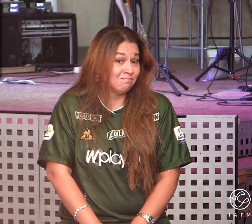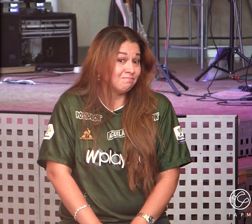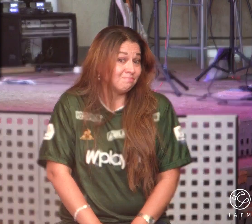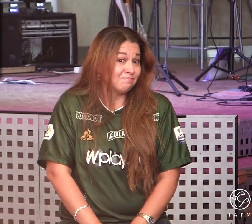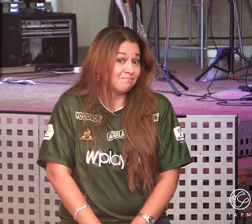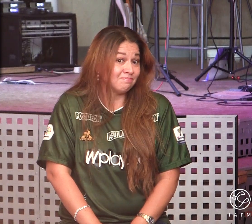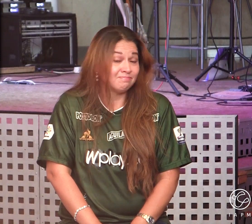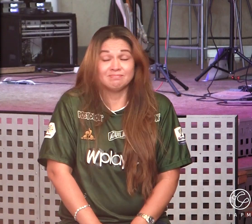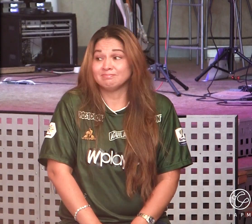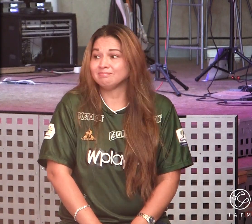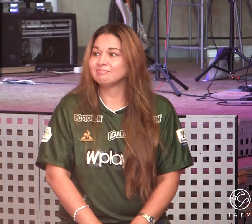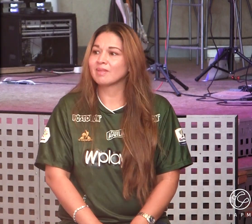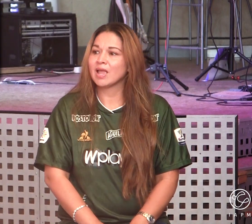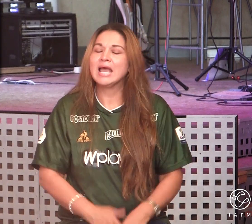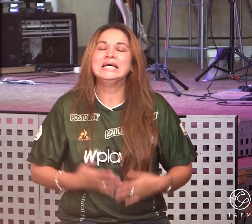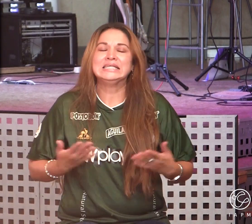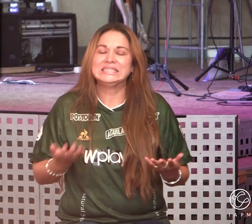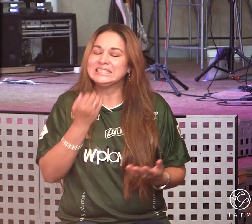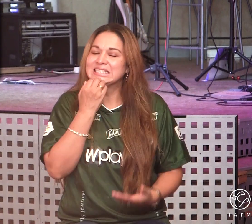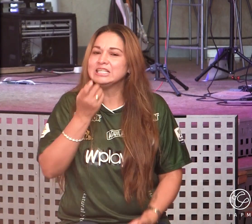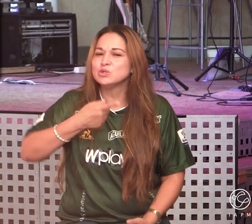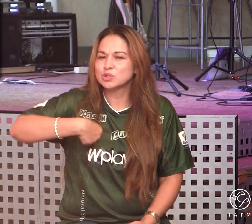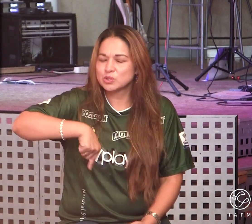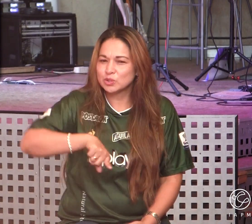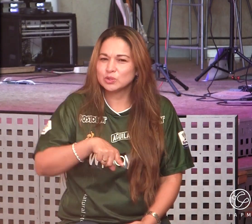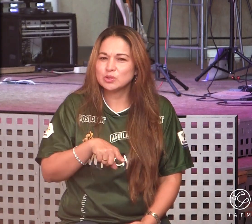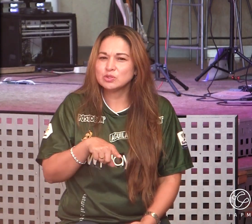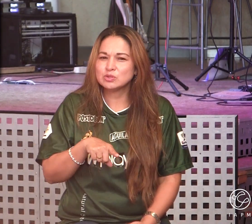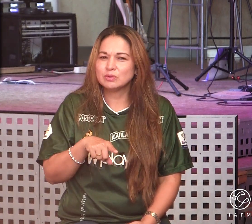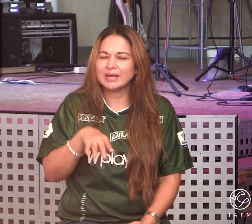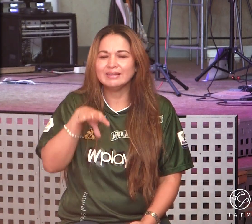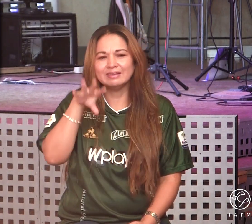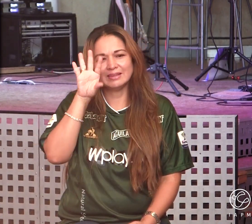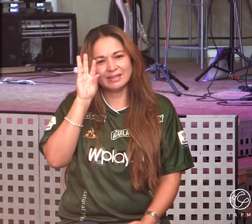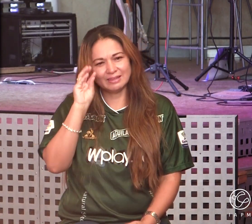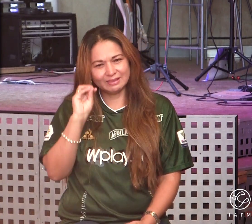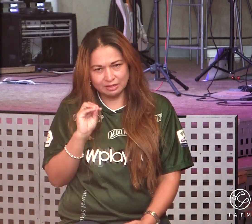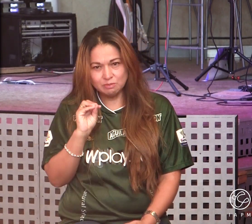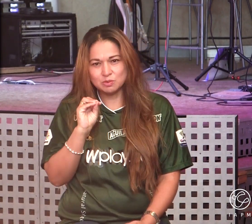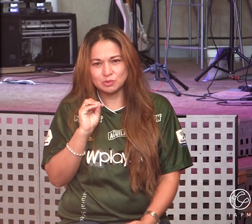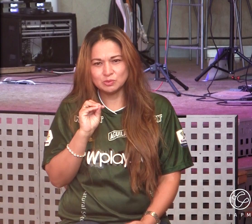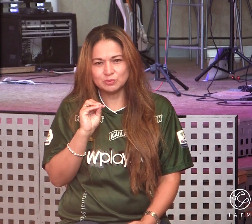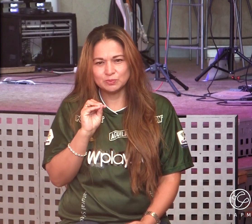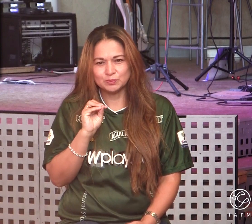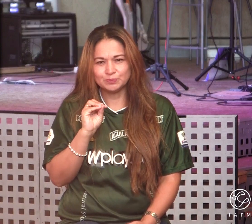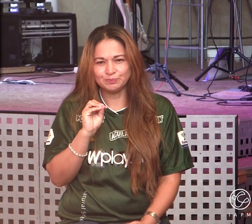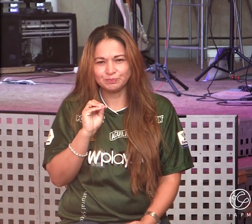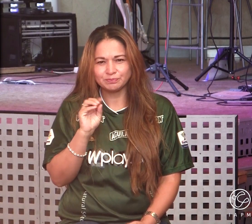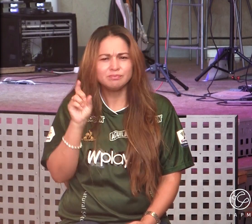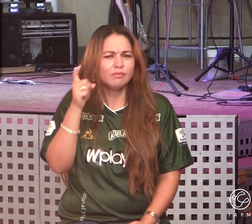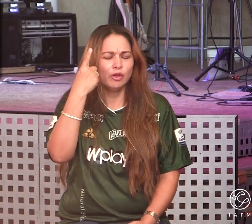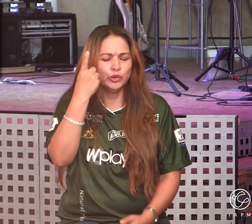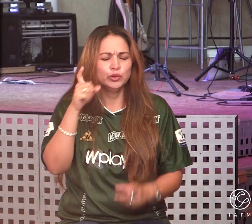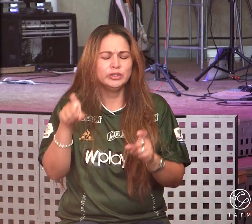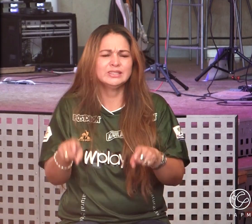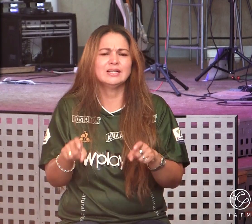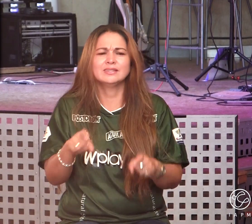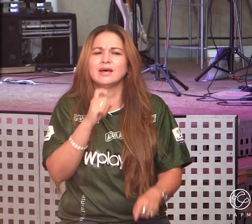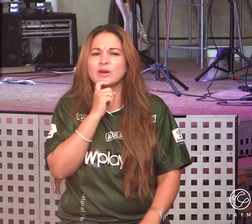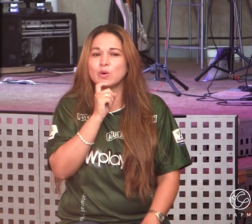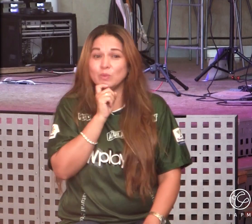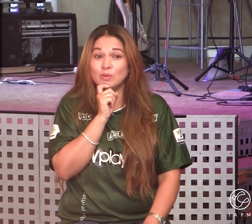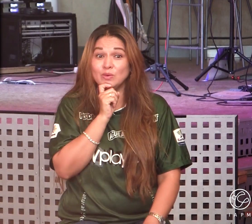a ser importante para poder comprender la razón y la dinámica de la existencia humana viviendo en una dimensión para la cual